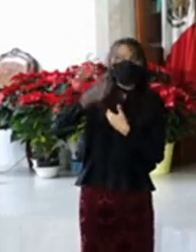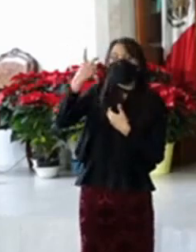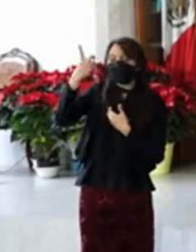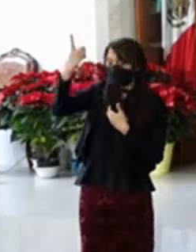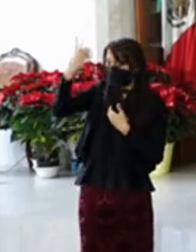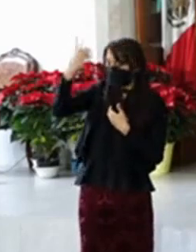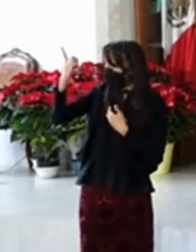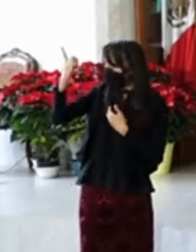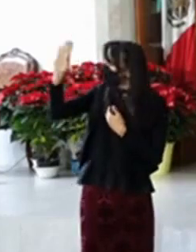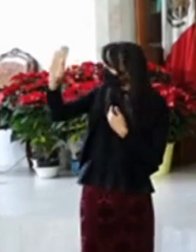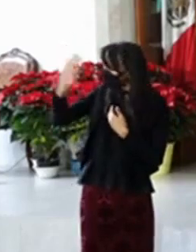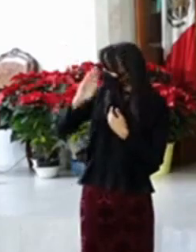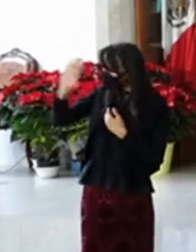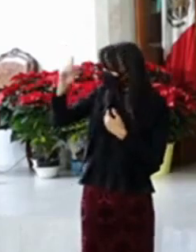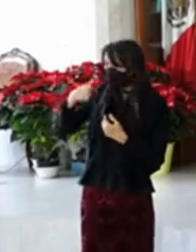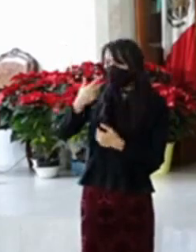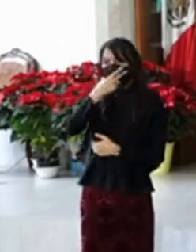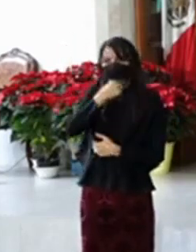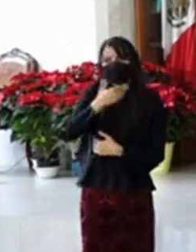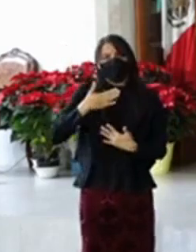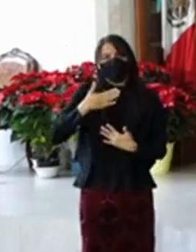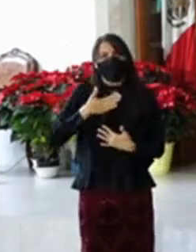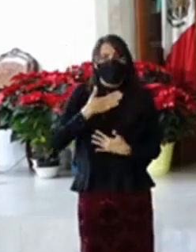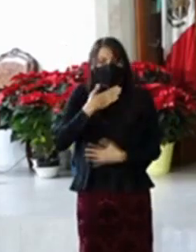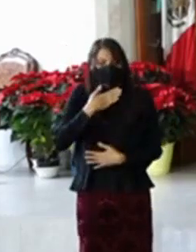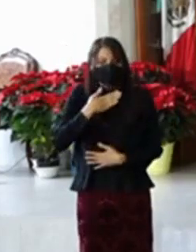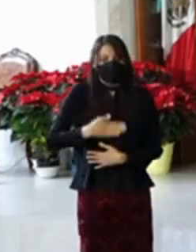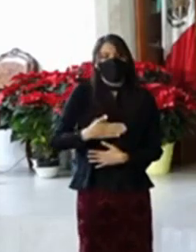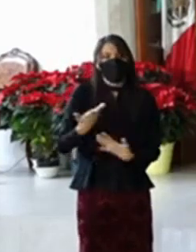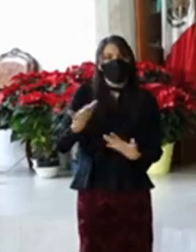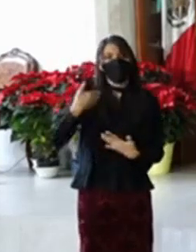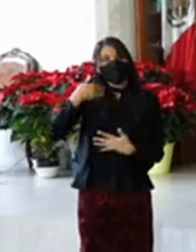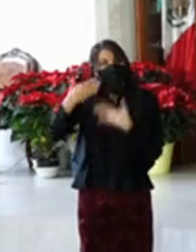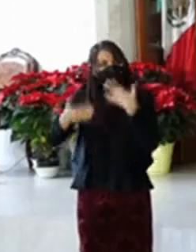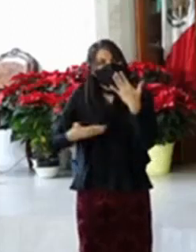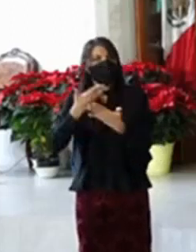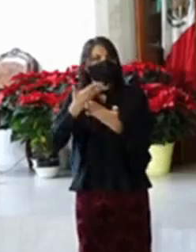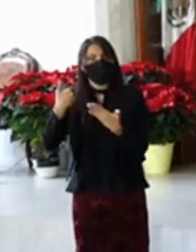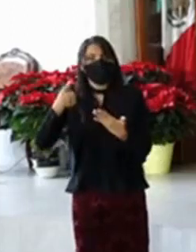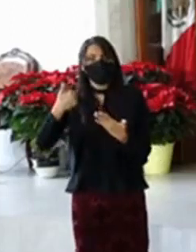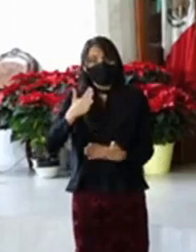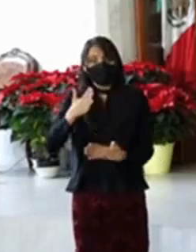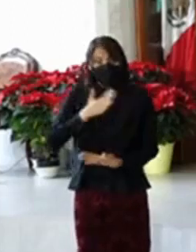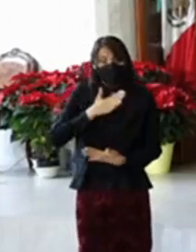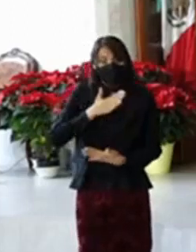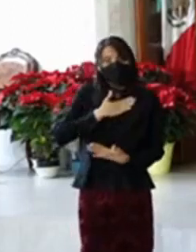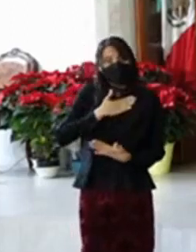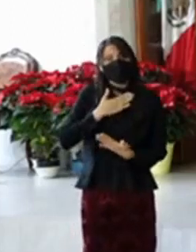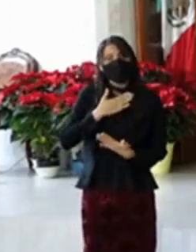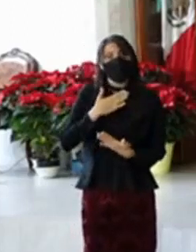creyendo que él era un hombre justo delante de Dios, dijo: yo no quiero